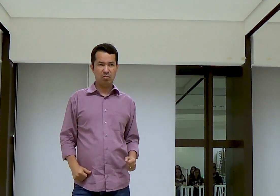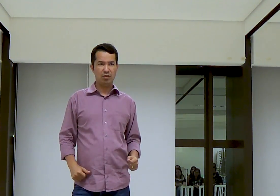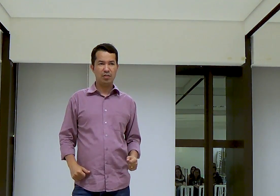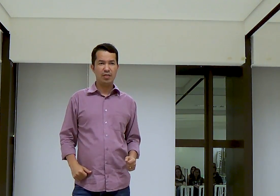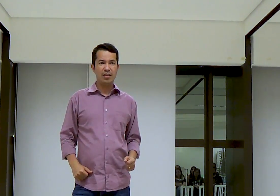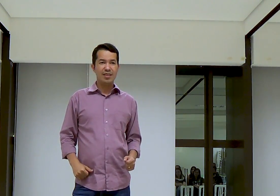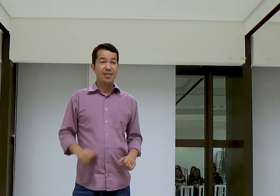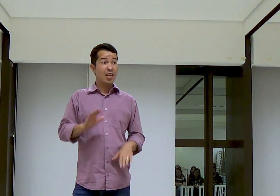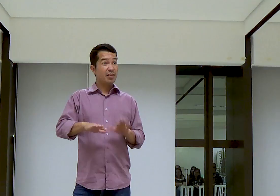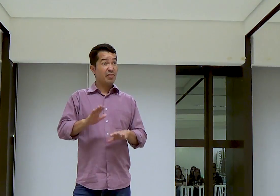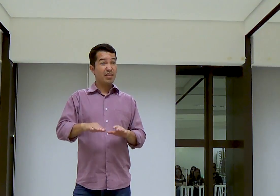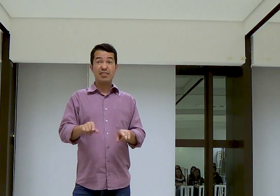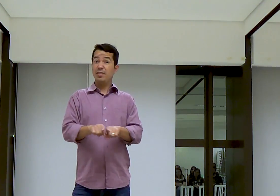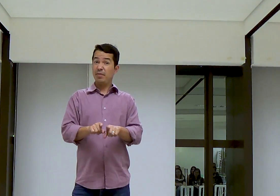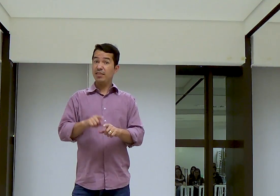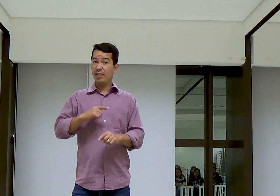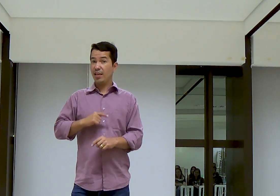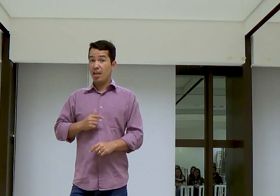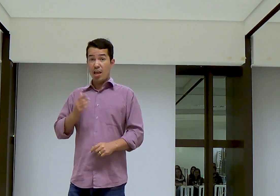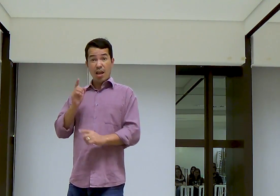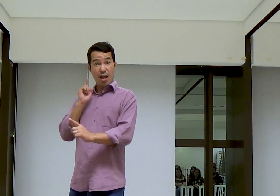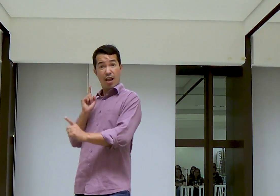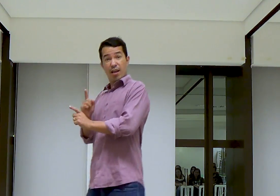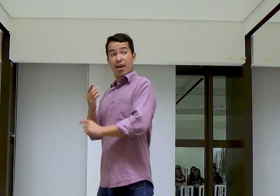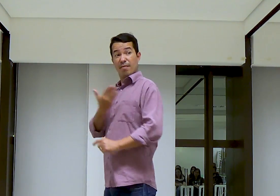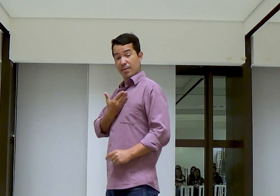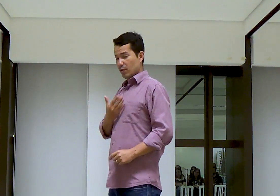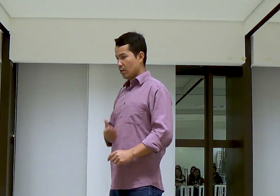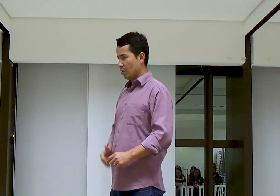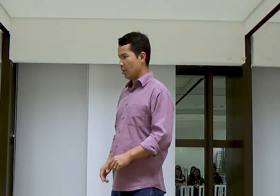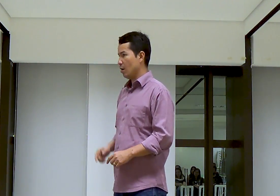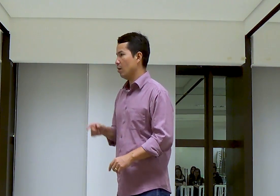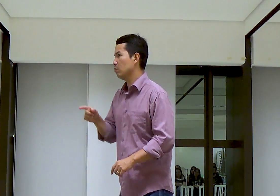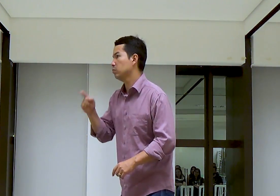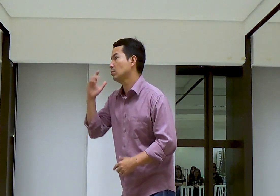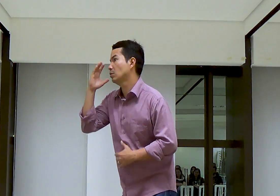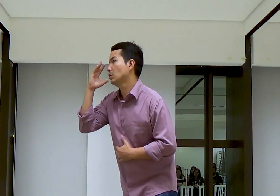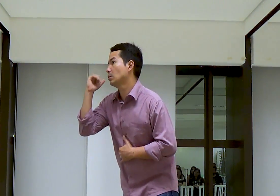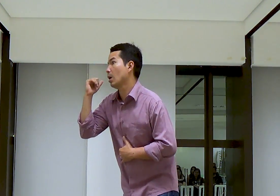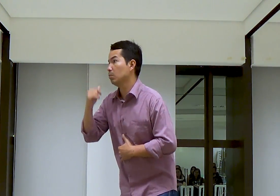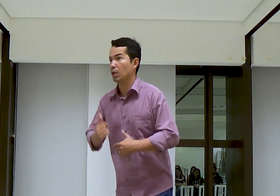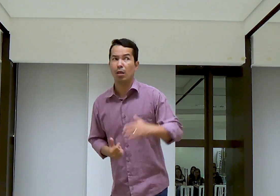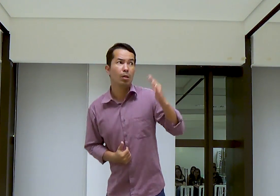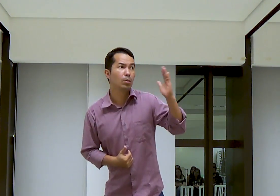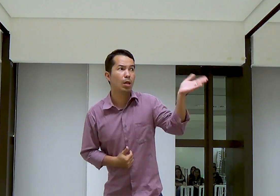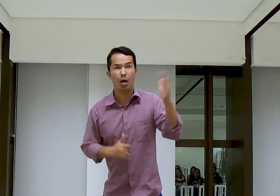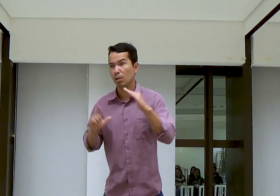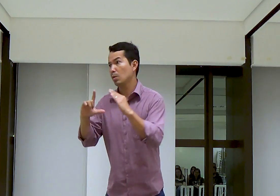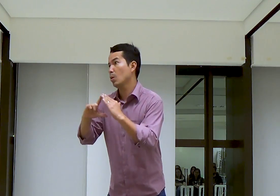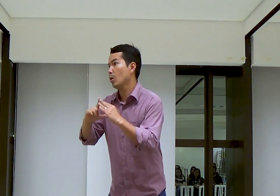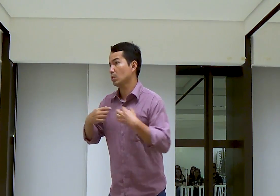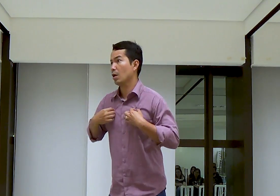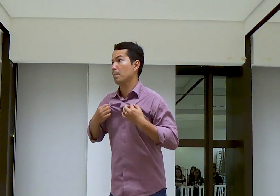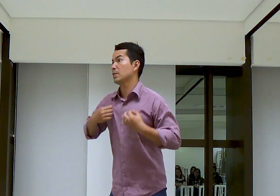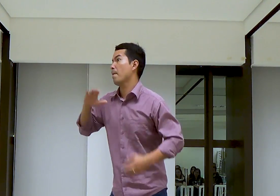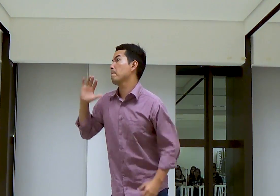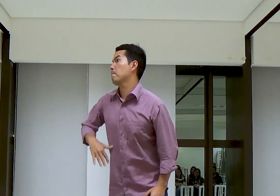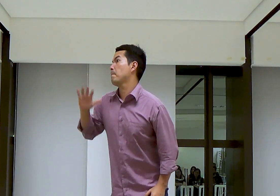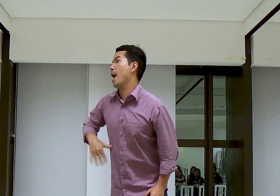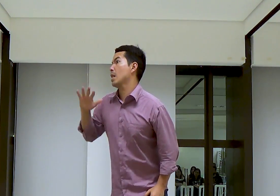coisa. E algumas pessoas encontram um amigo e falam: sabe, ali naquela